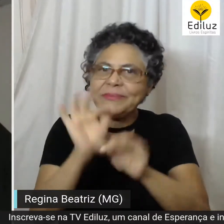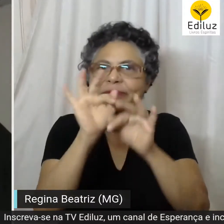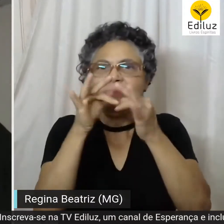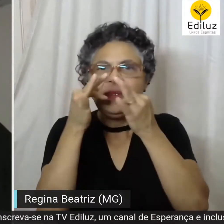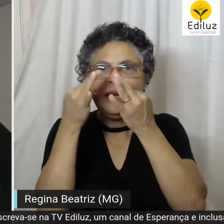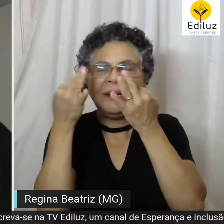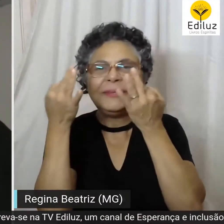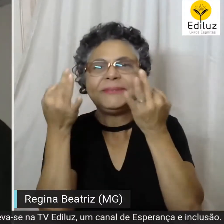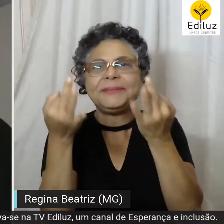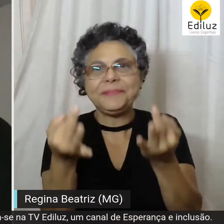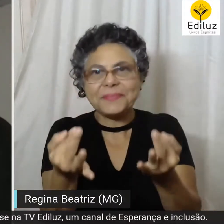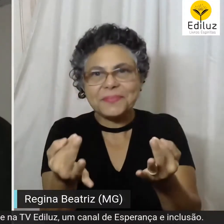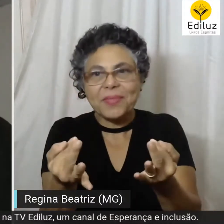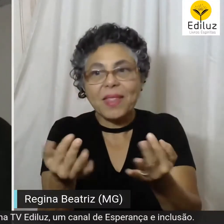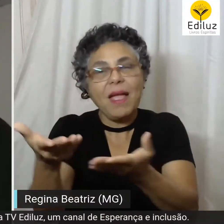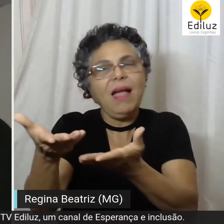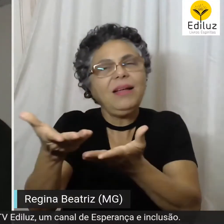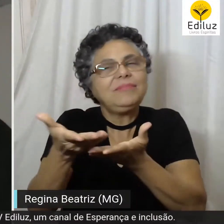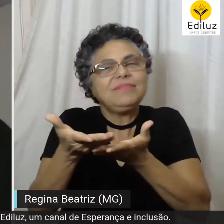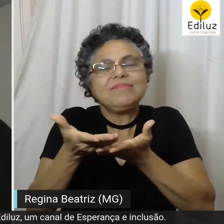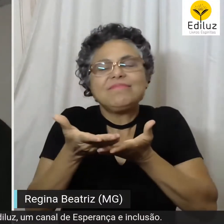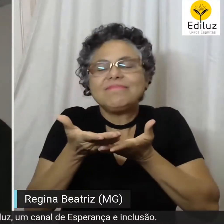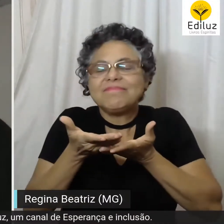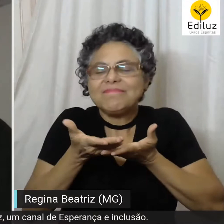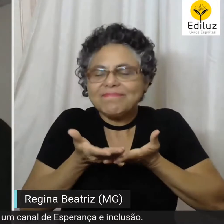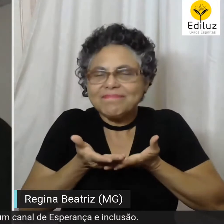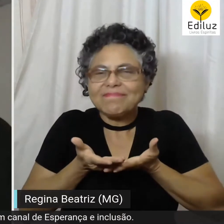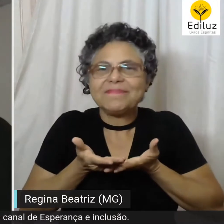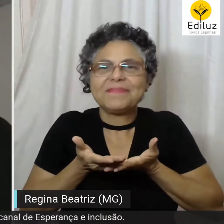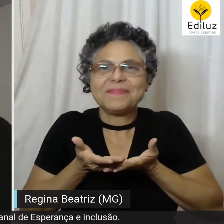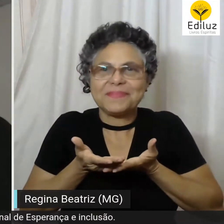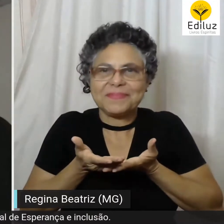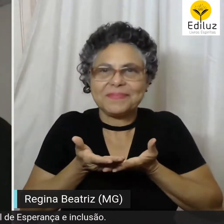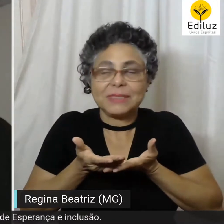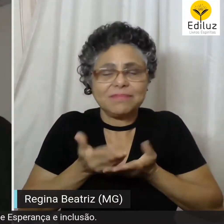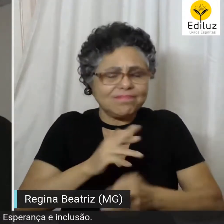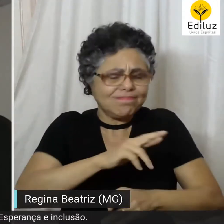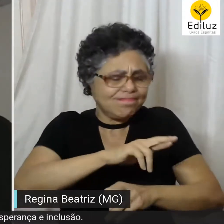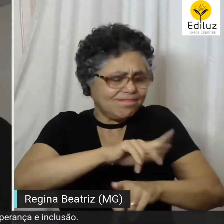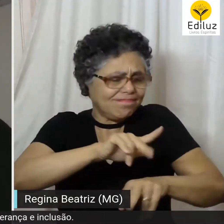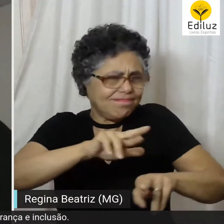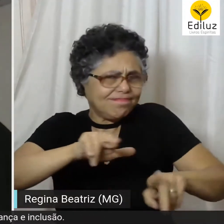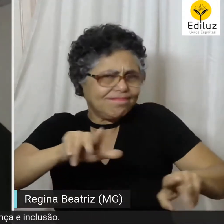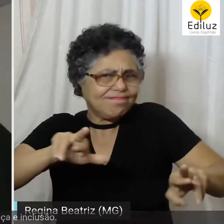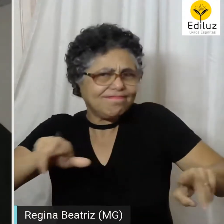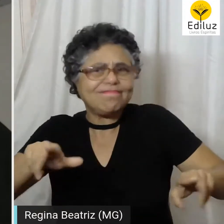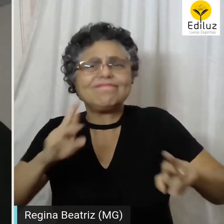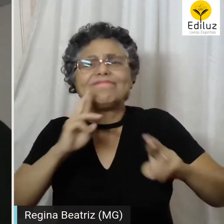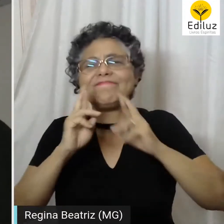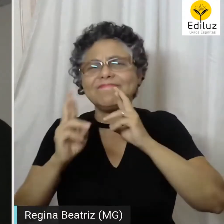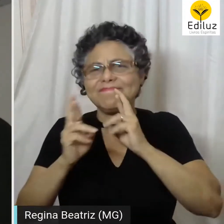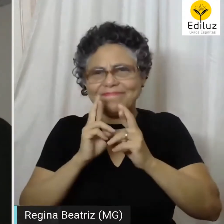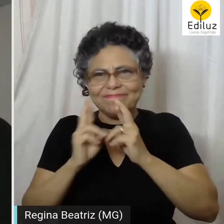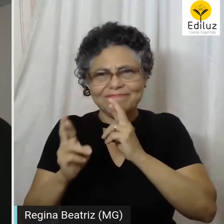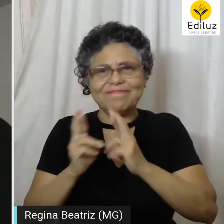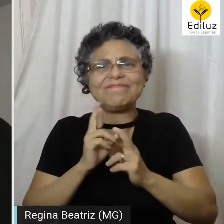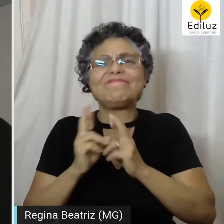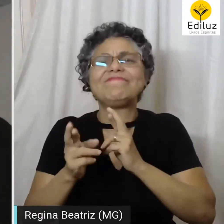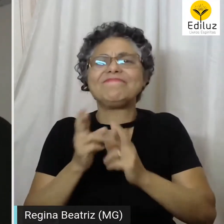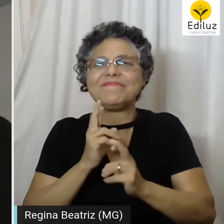famílias que os recebem nas diversas relações